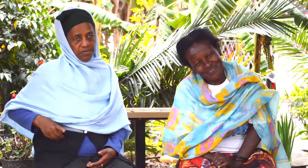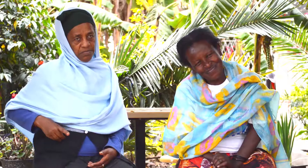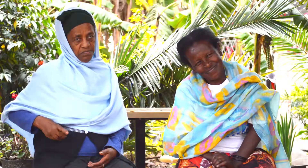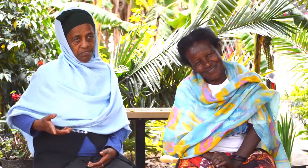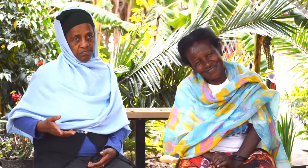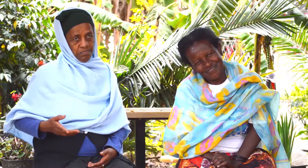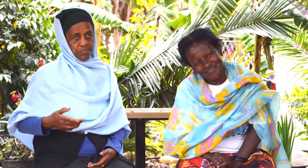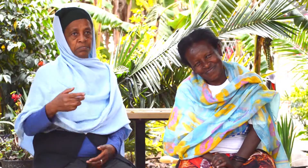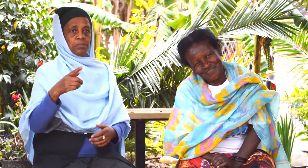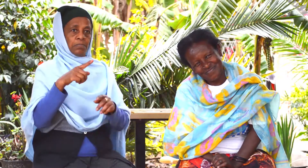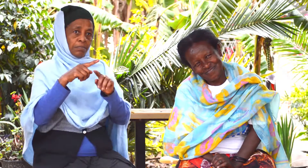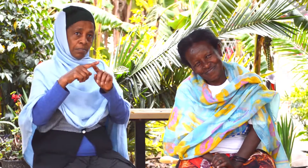ነው።